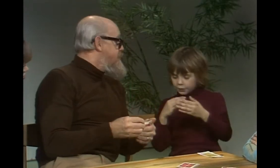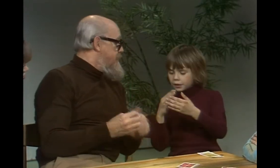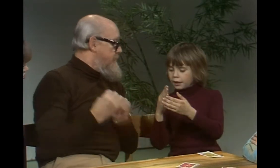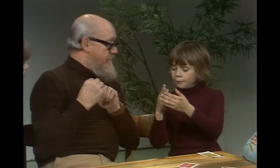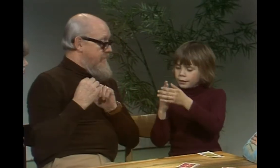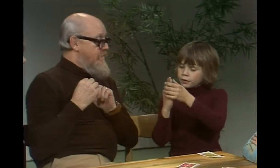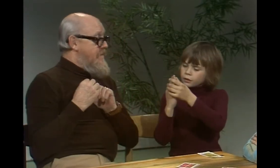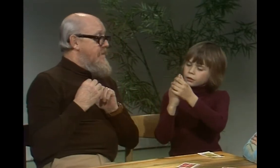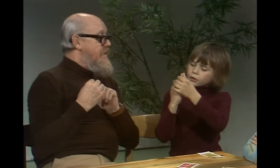här.